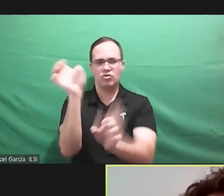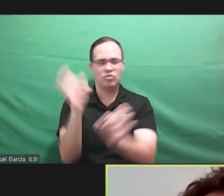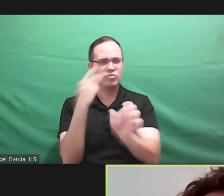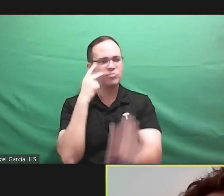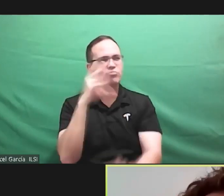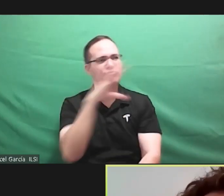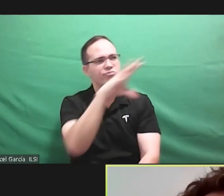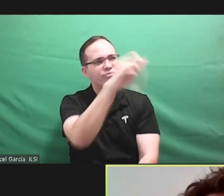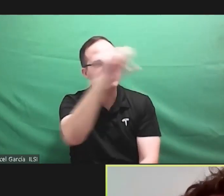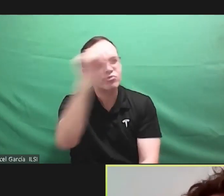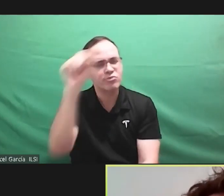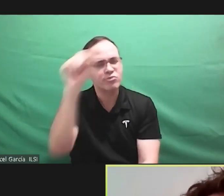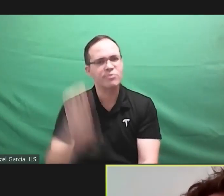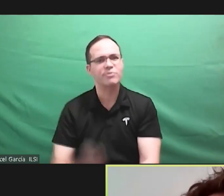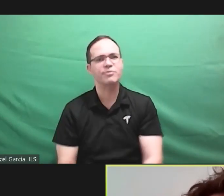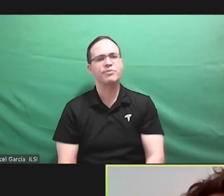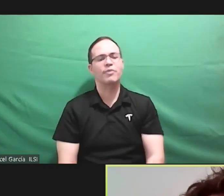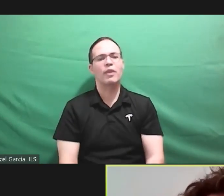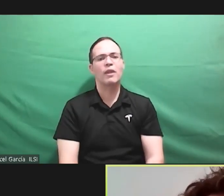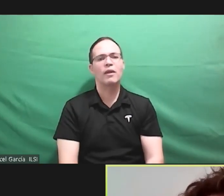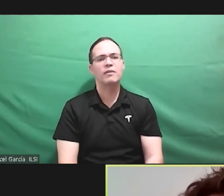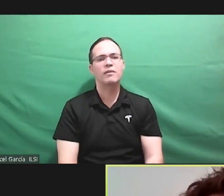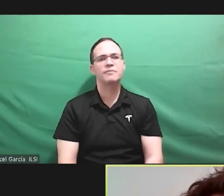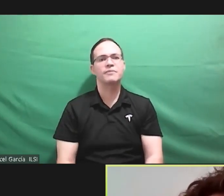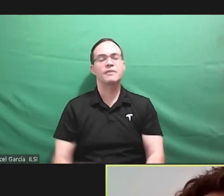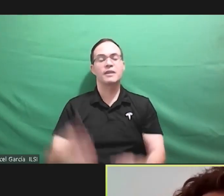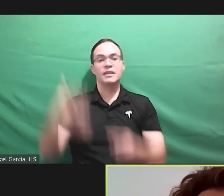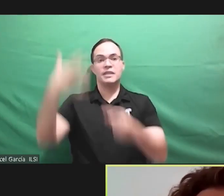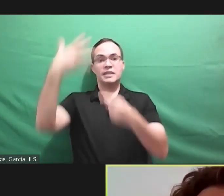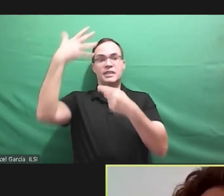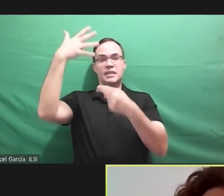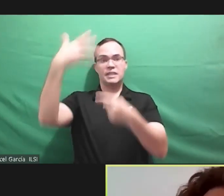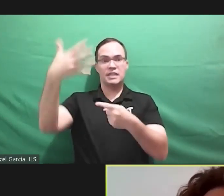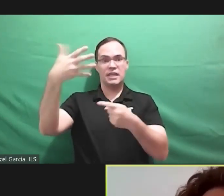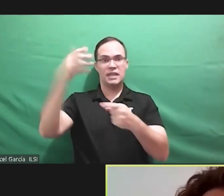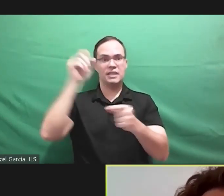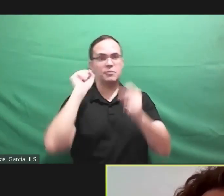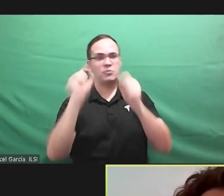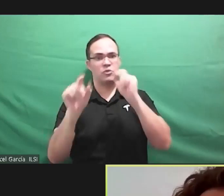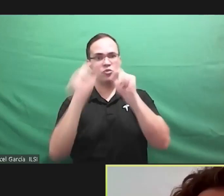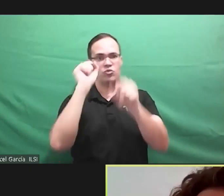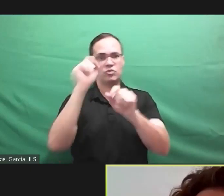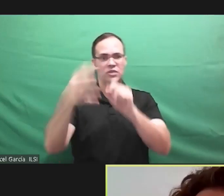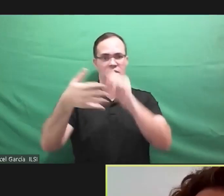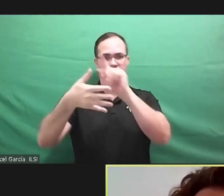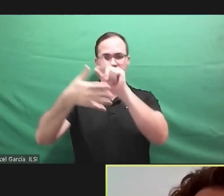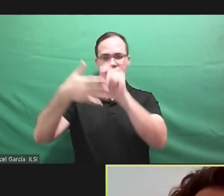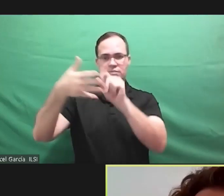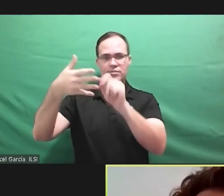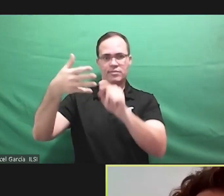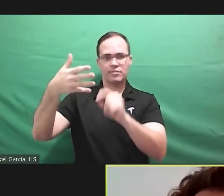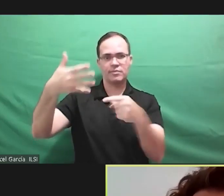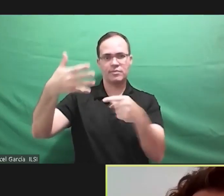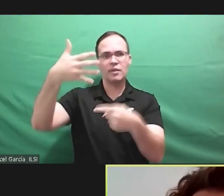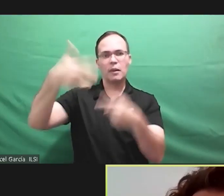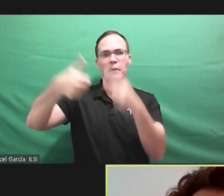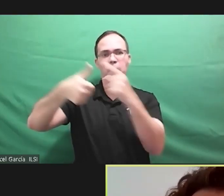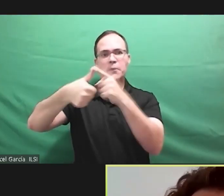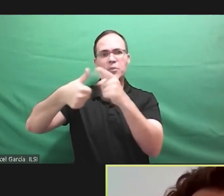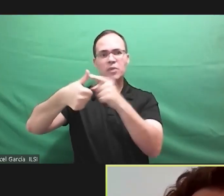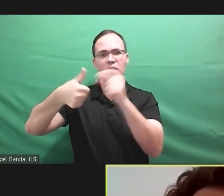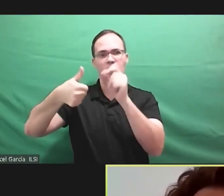favor. Donc, 6 preguntas. La primera pregunta es si